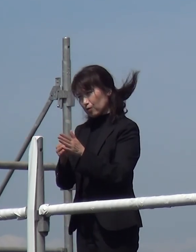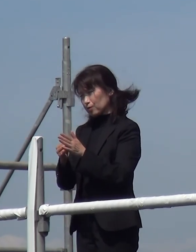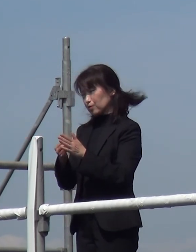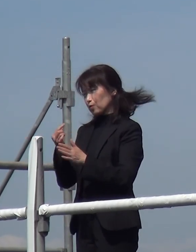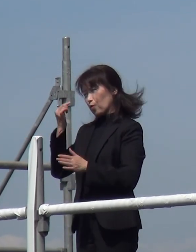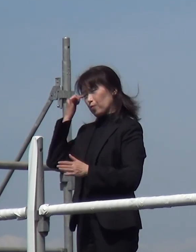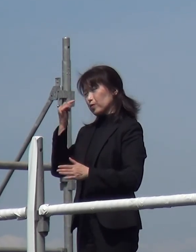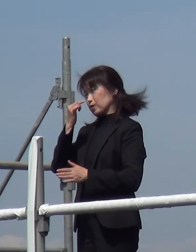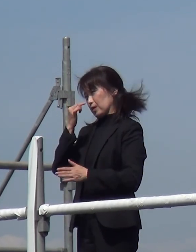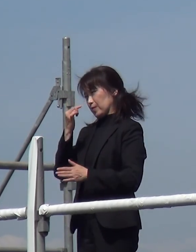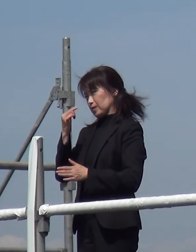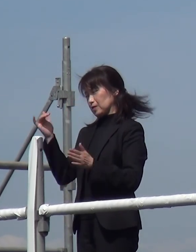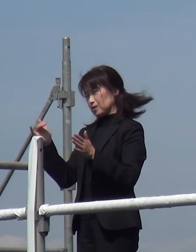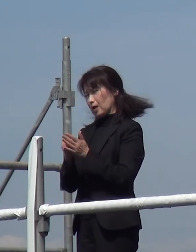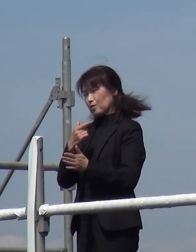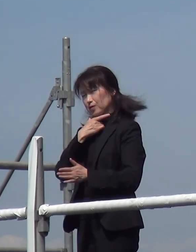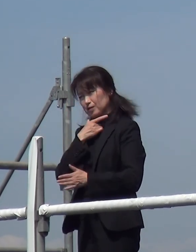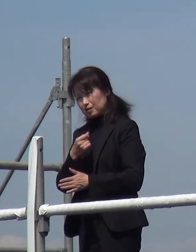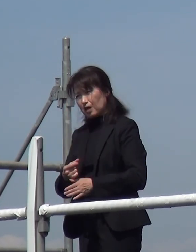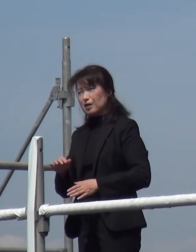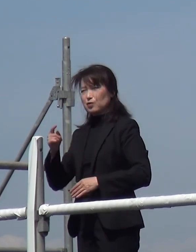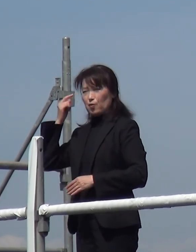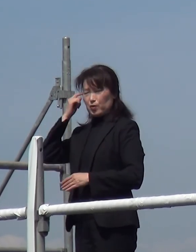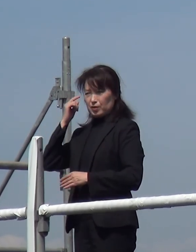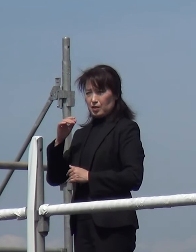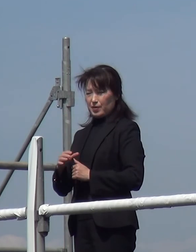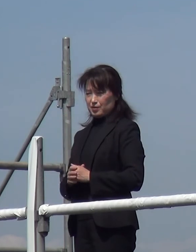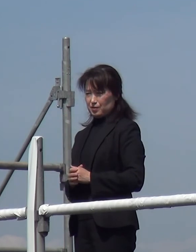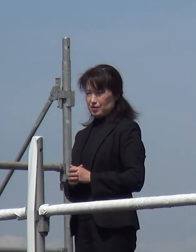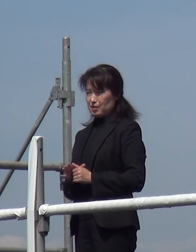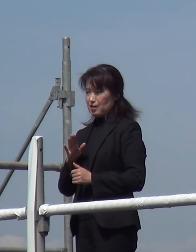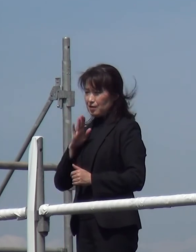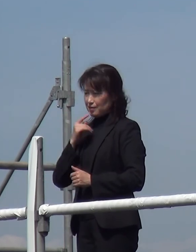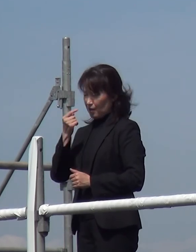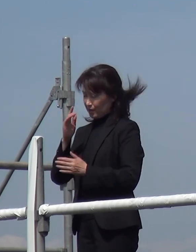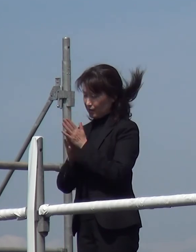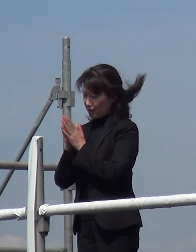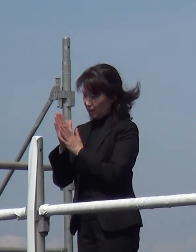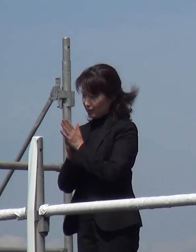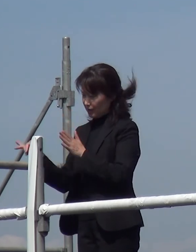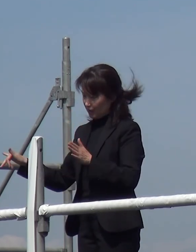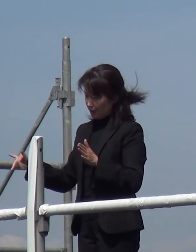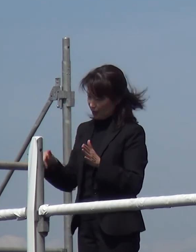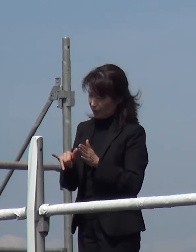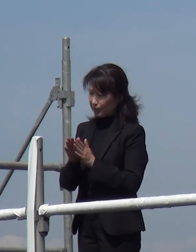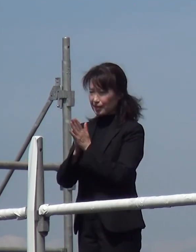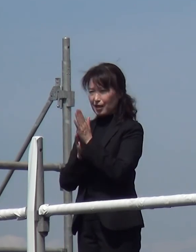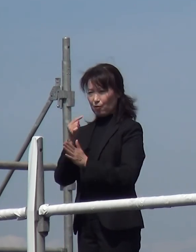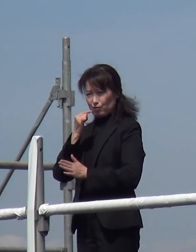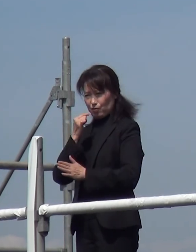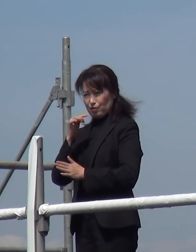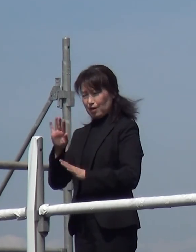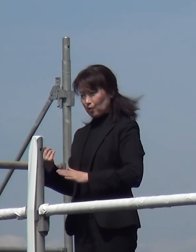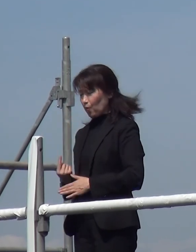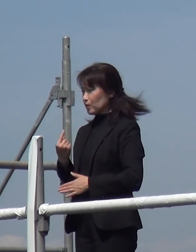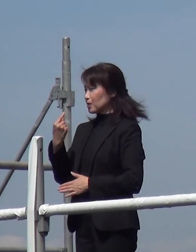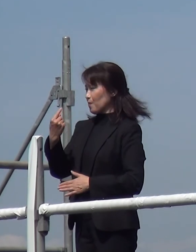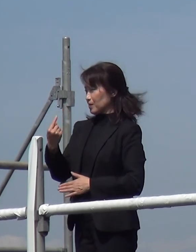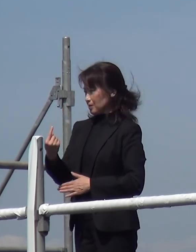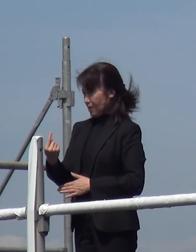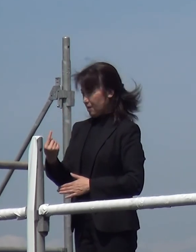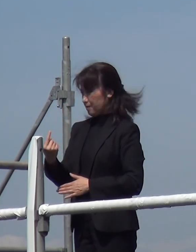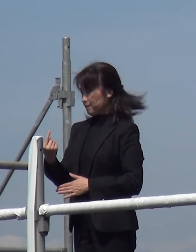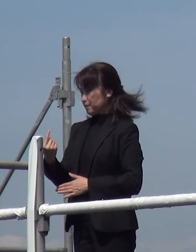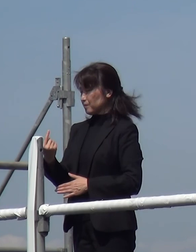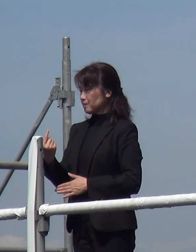としたいと思う。それが実際私の願ってきたことです。そしてここへやってきました。でその